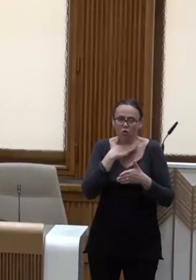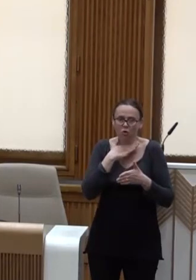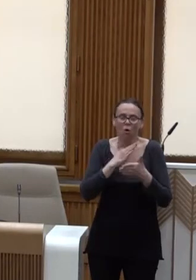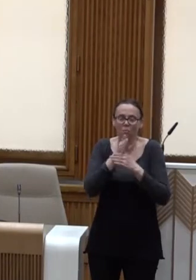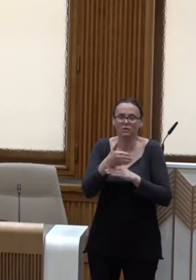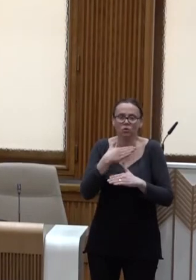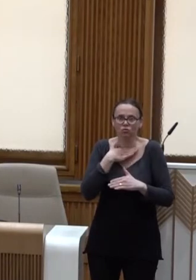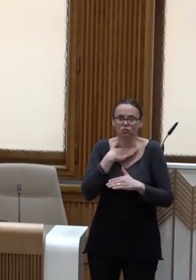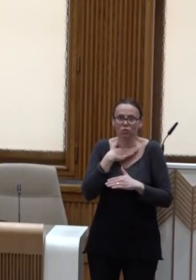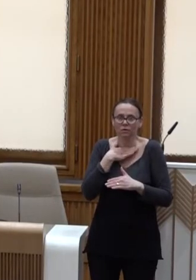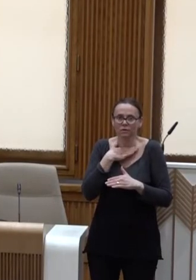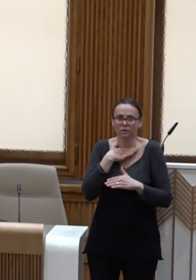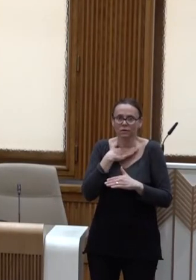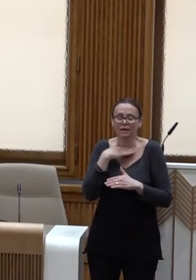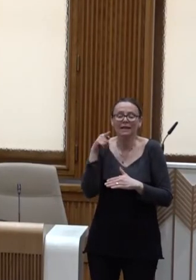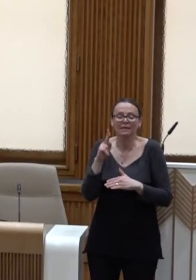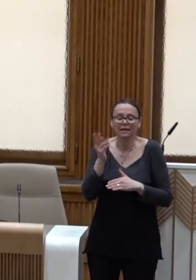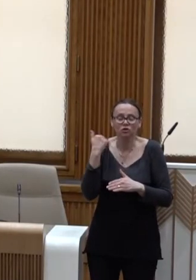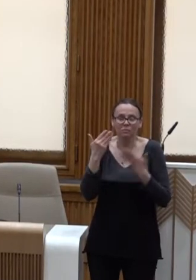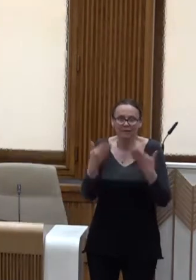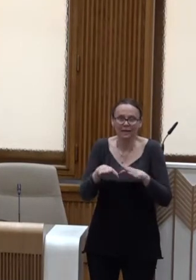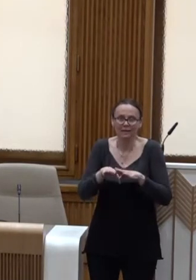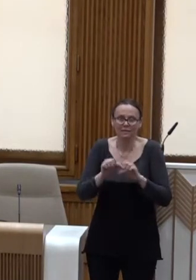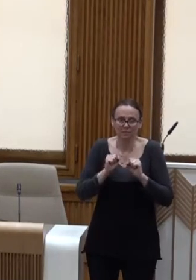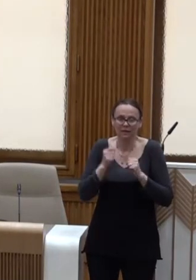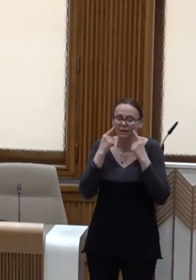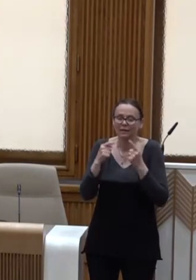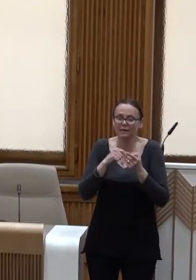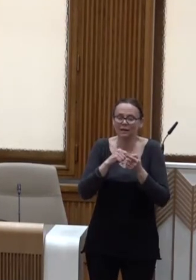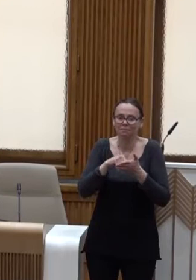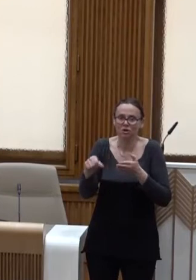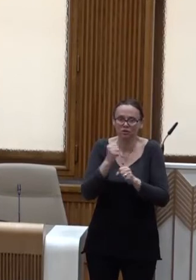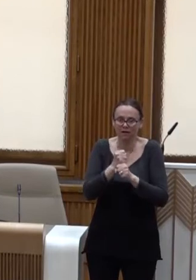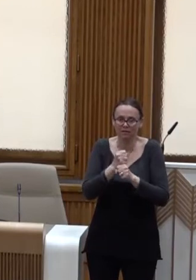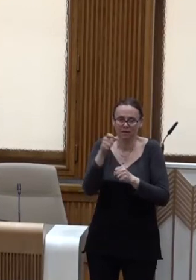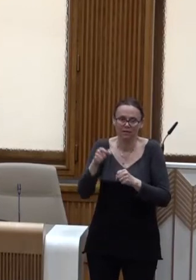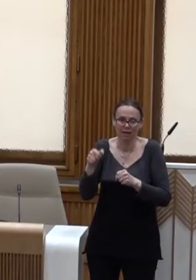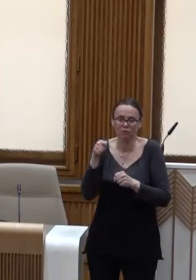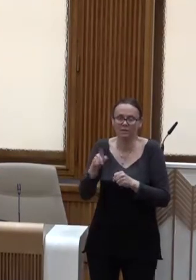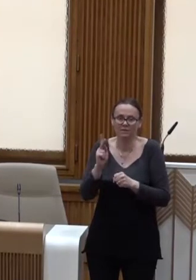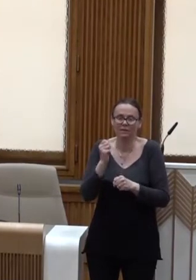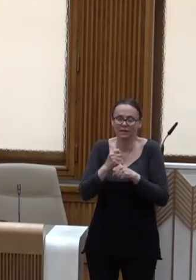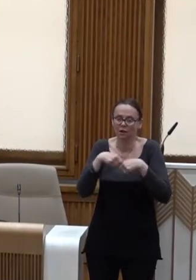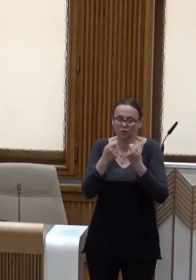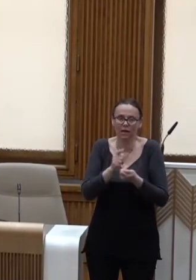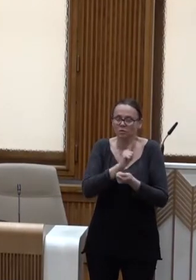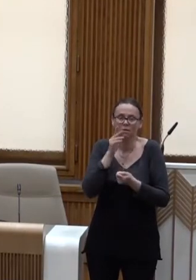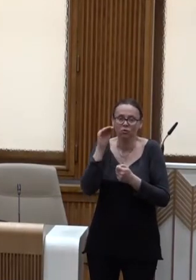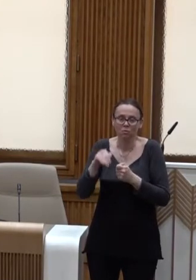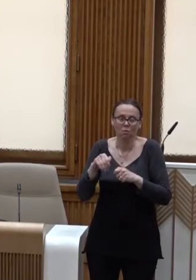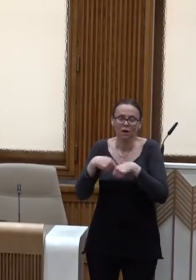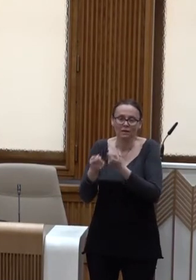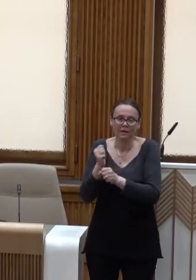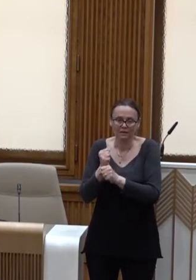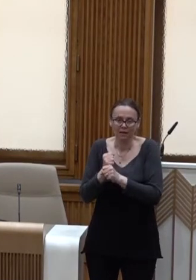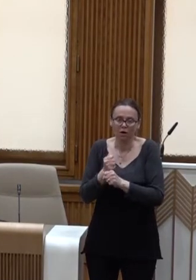šol, te, ki so bili danes sprejeti, kar se tiče recimo plačevanja delavcev, torej tistih, ki jih ne bodo delodajalci, ki jim ne bodo mogli zagotoviti dela, zdaj